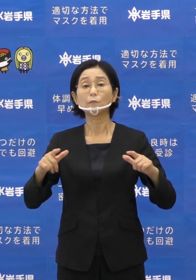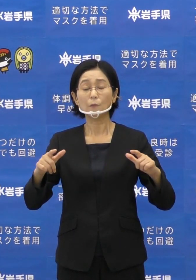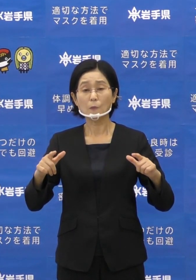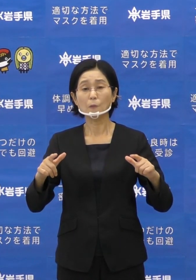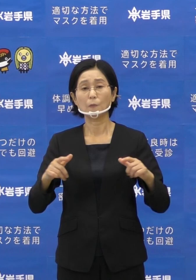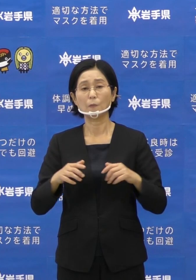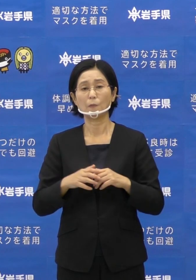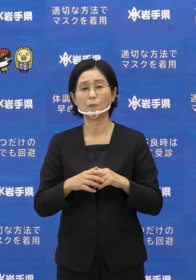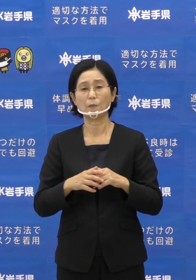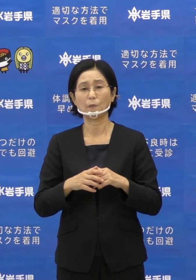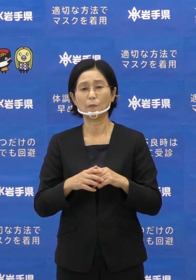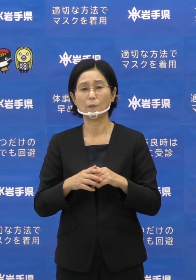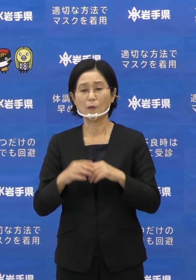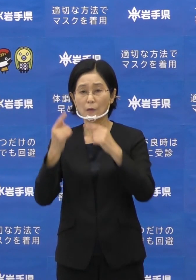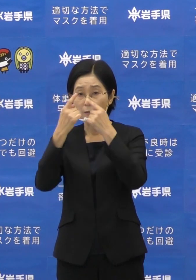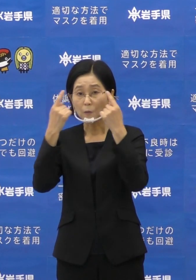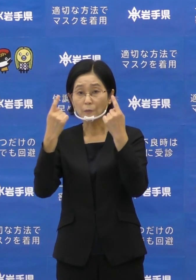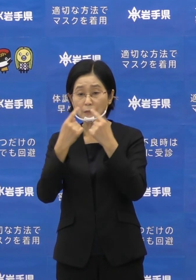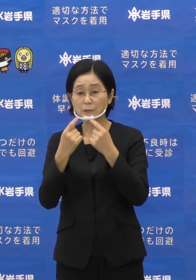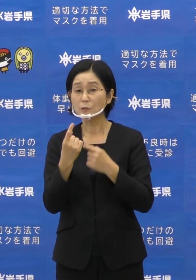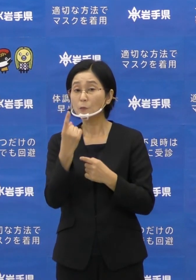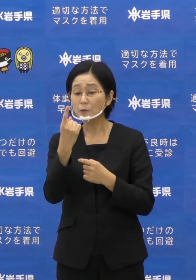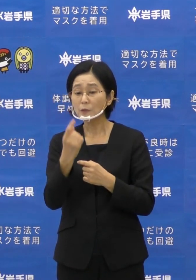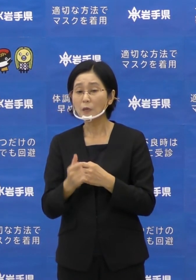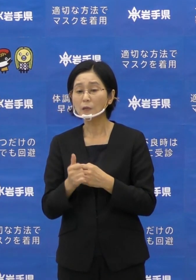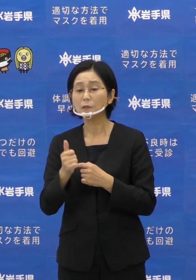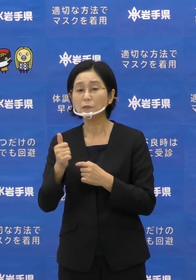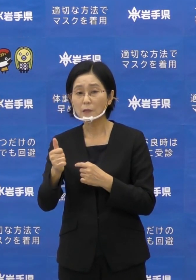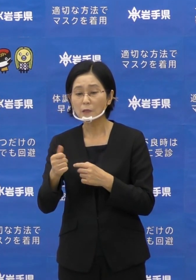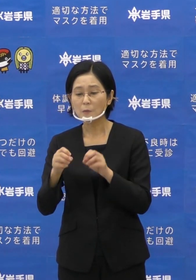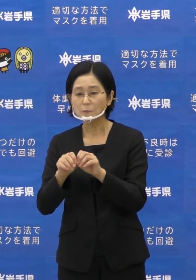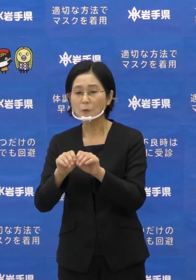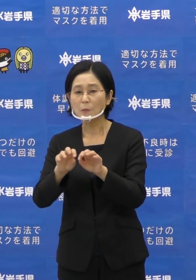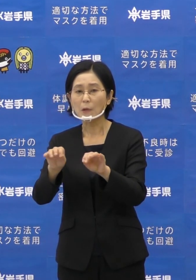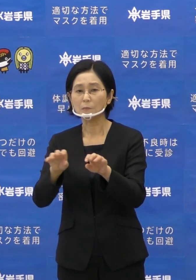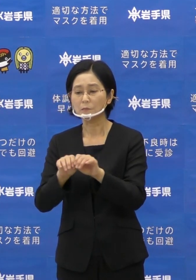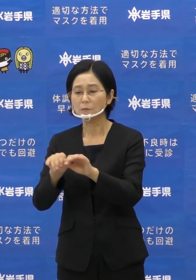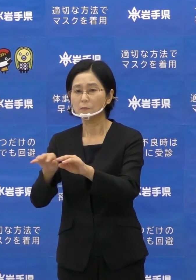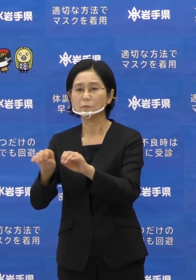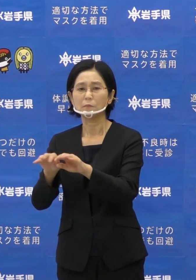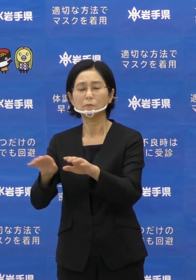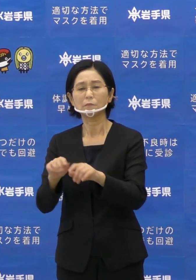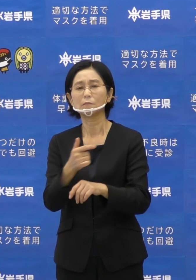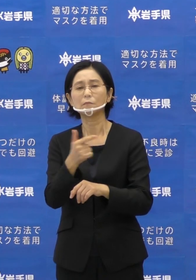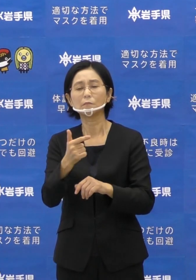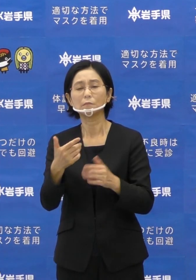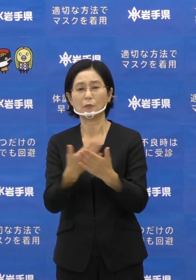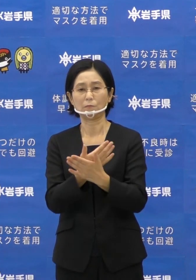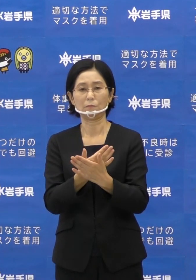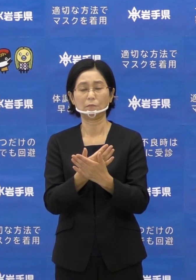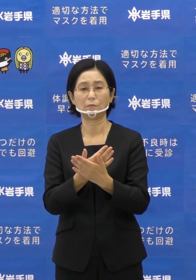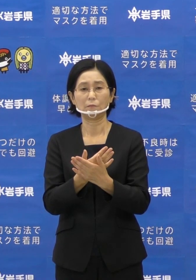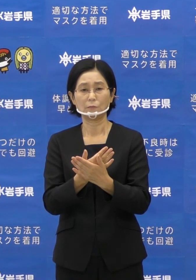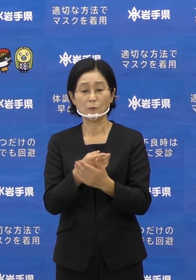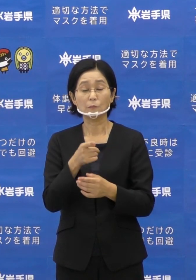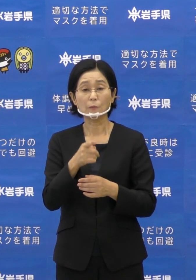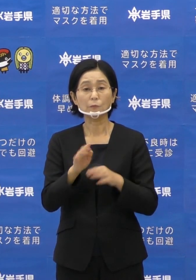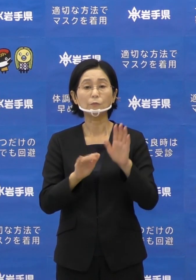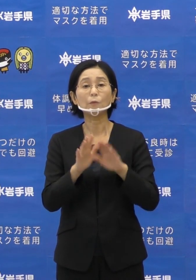どある個人が外に出て感染する確率がどんどん高まっていきますし、それはイコール